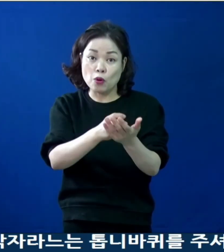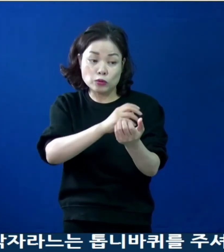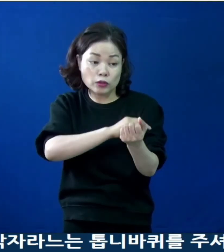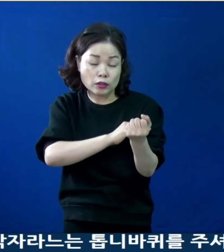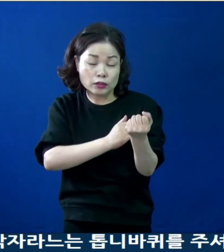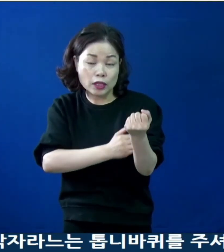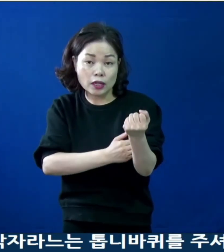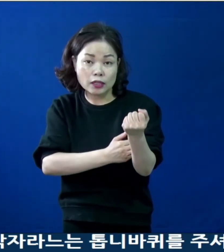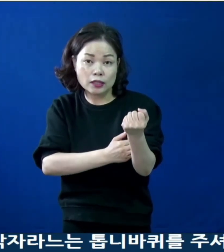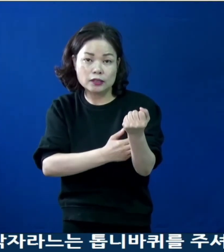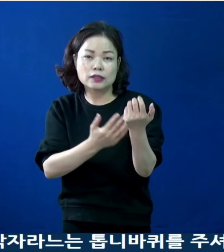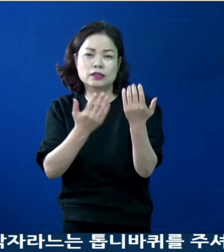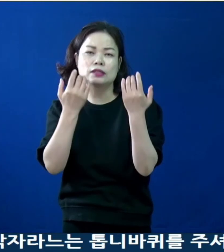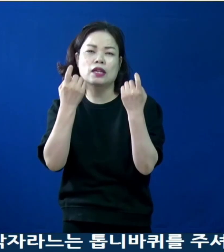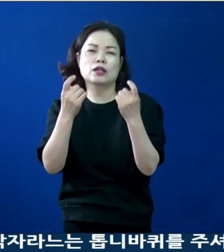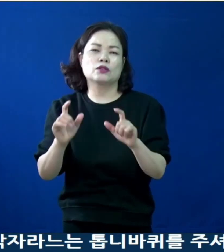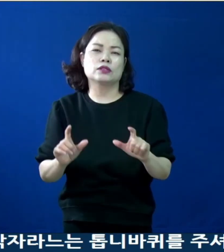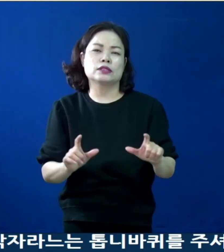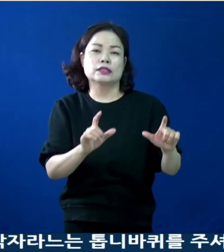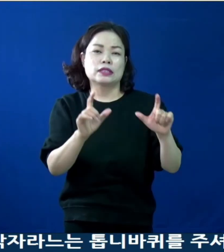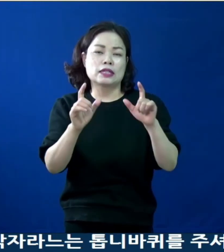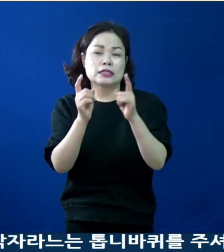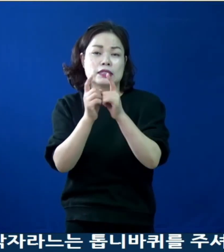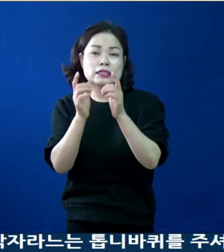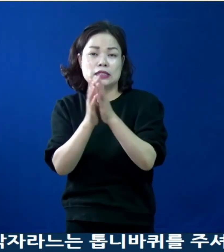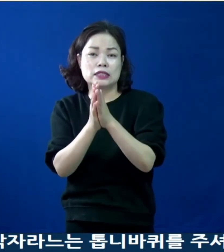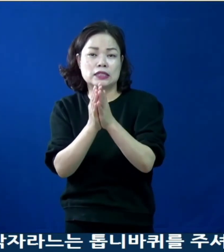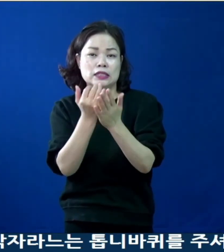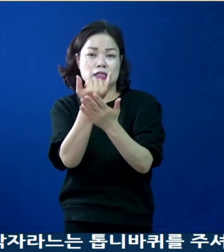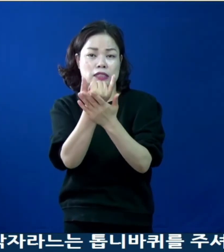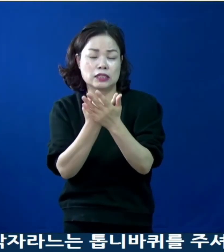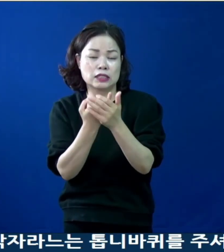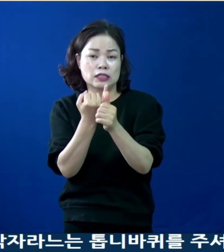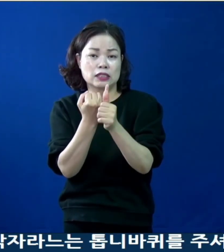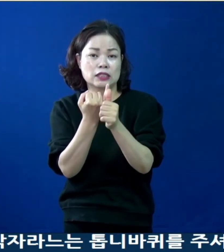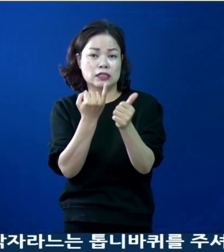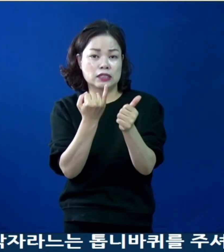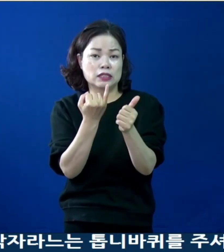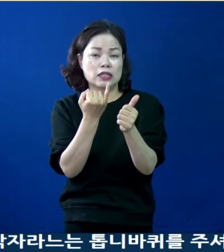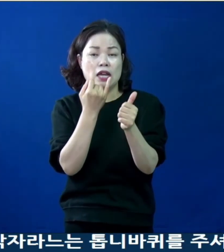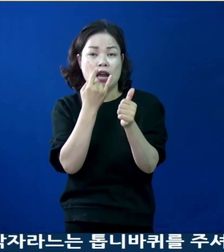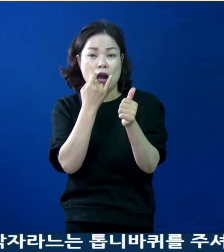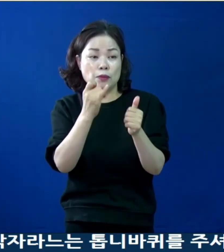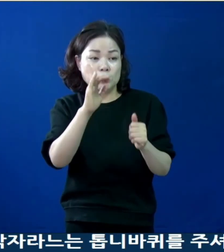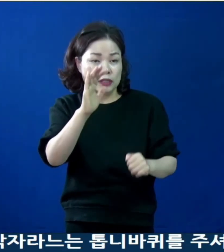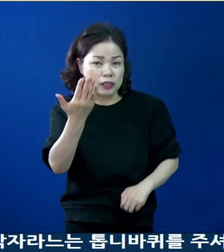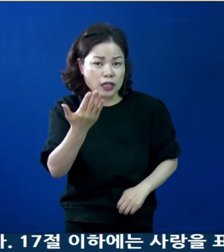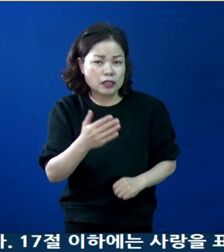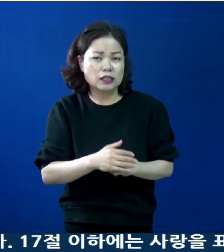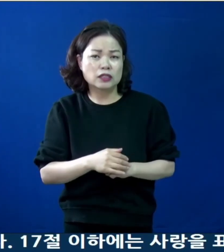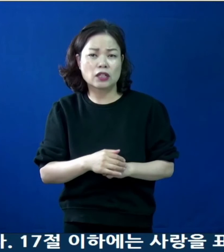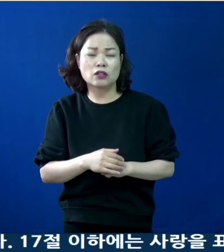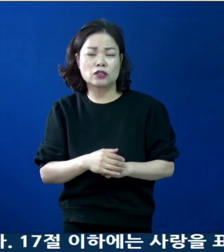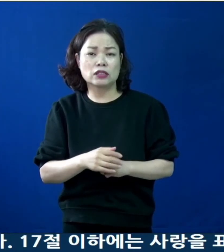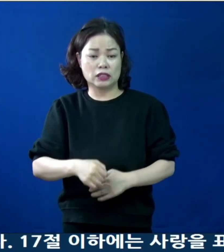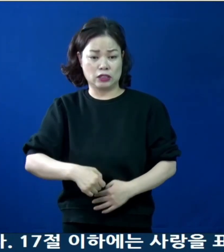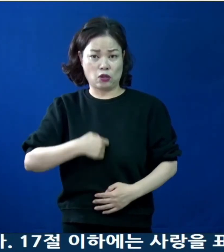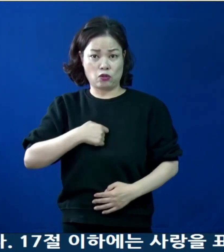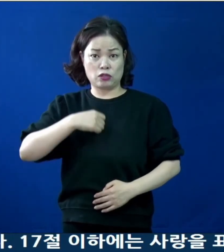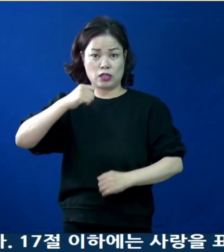그 나그네로 살아갈 때에 친히 고아의 아비가 되어주시고 과부의 재판관이 되셔서 정의를